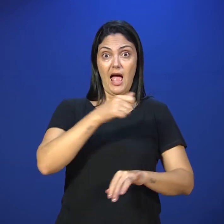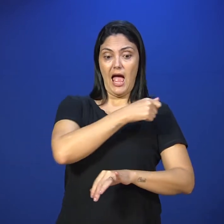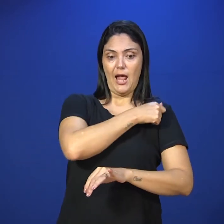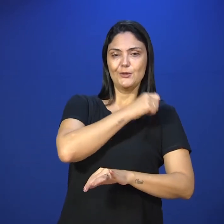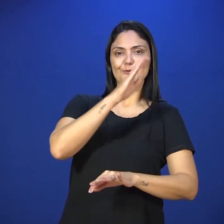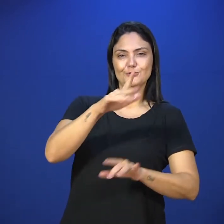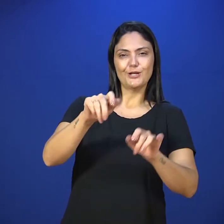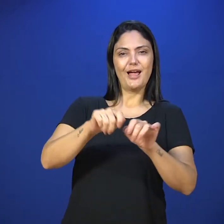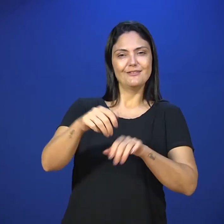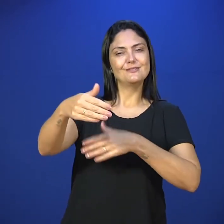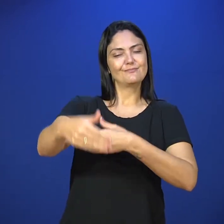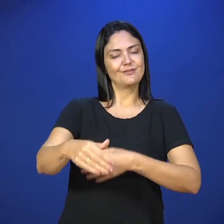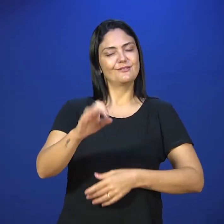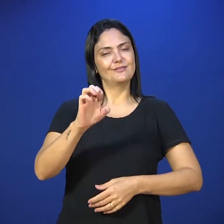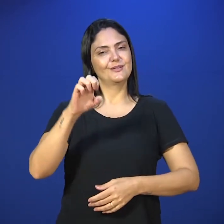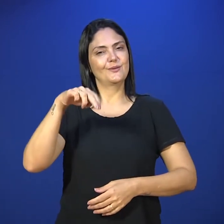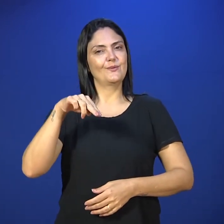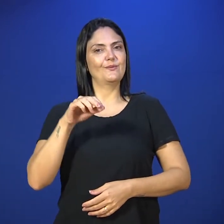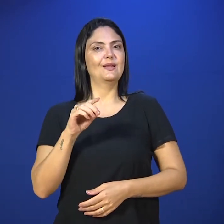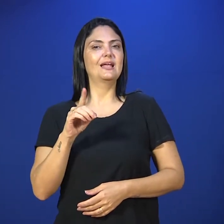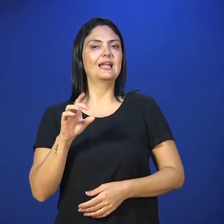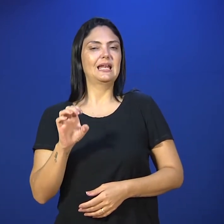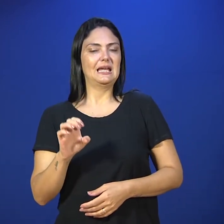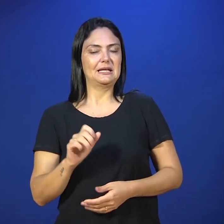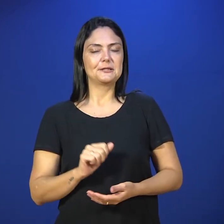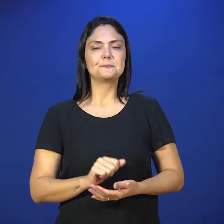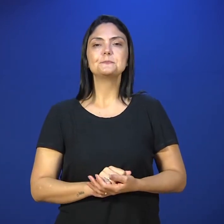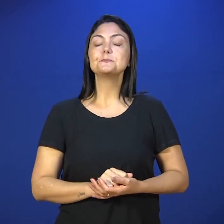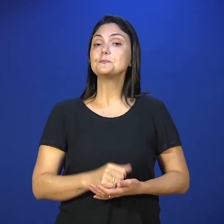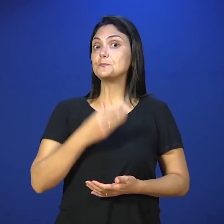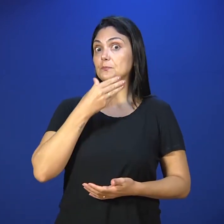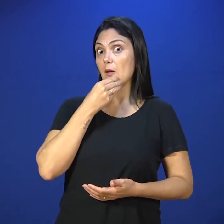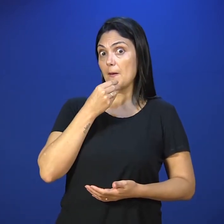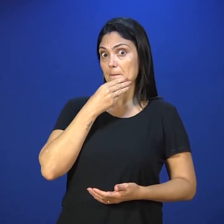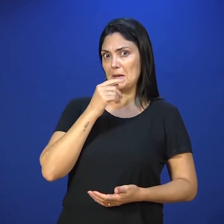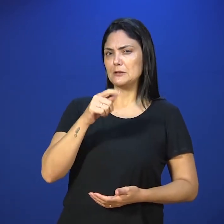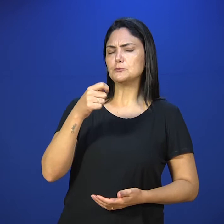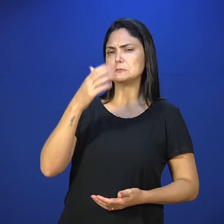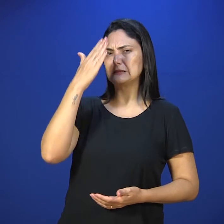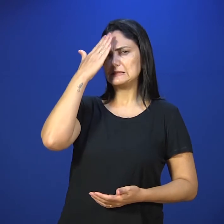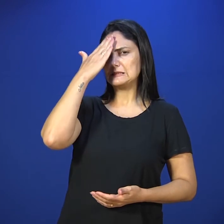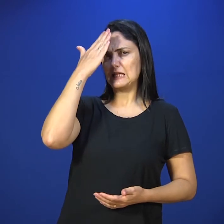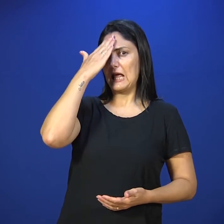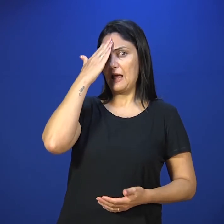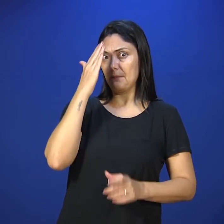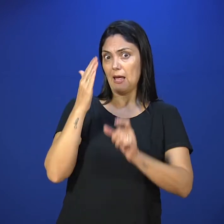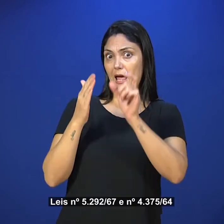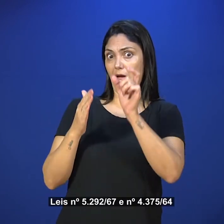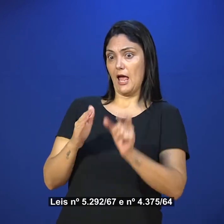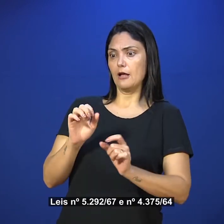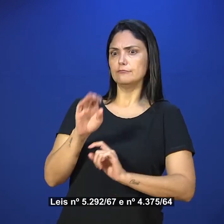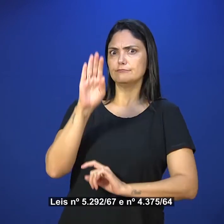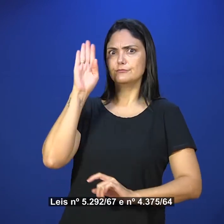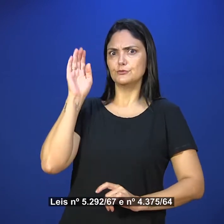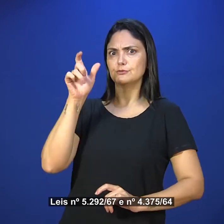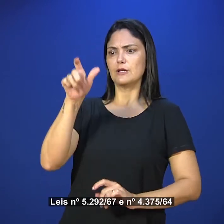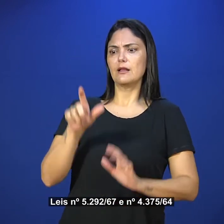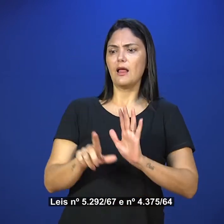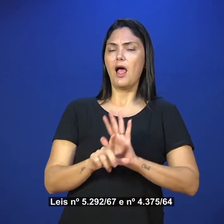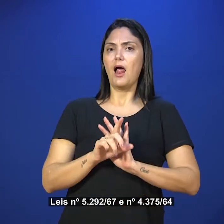em situação regular. 4. O candidato do sexo masculino fica ciente que, em virtude do previsto nas leis